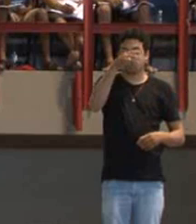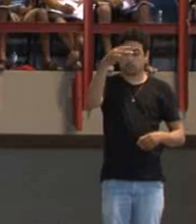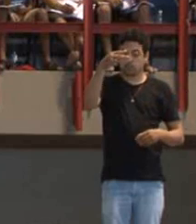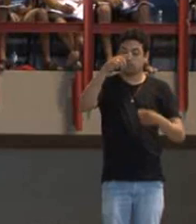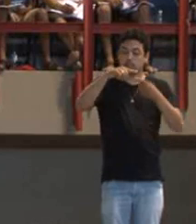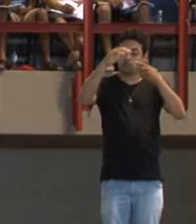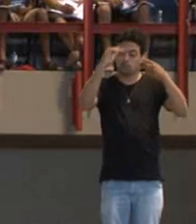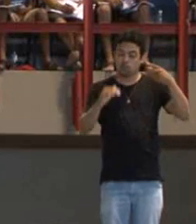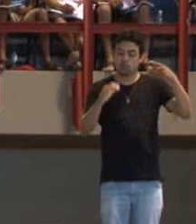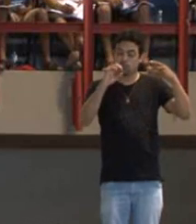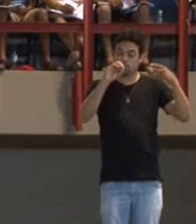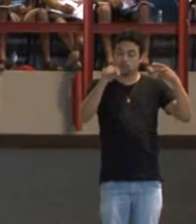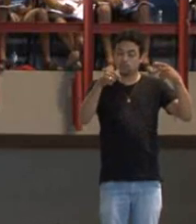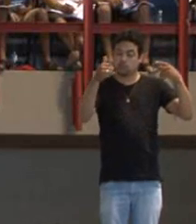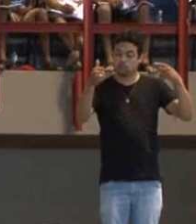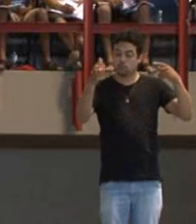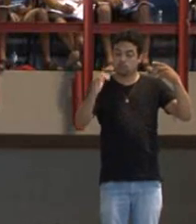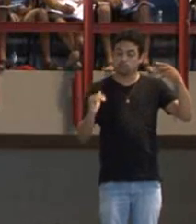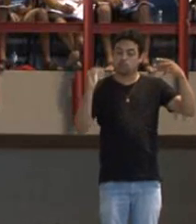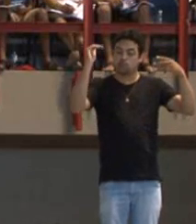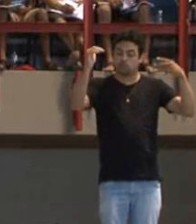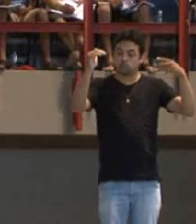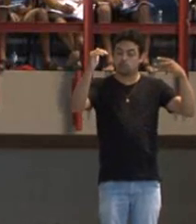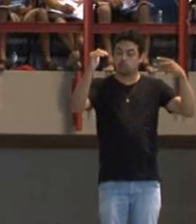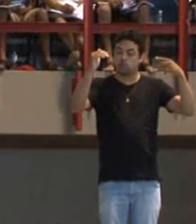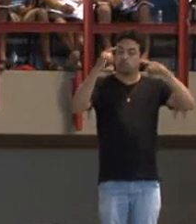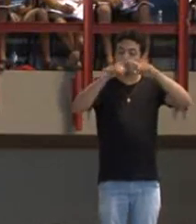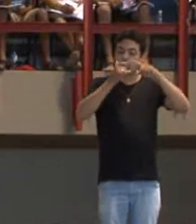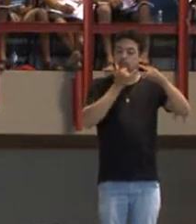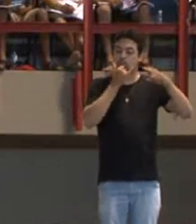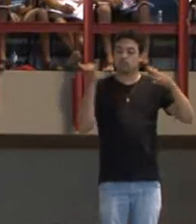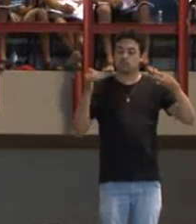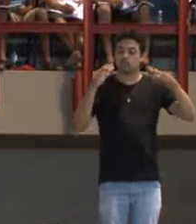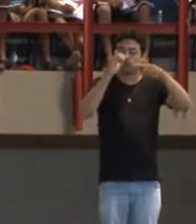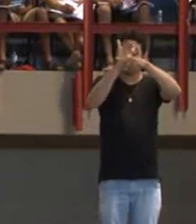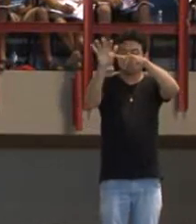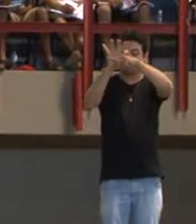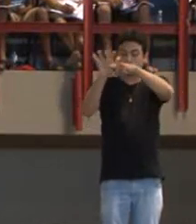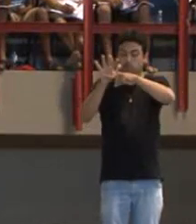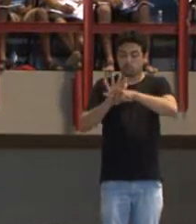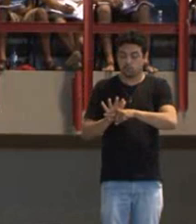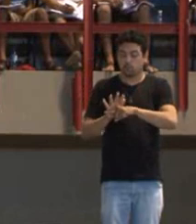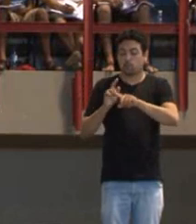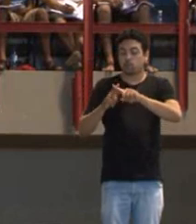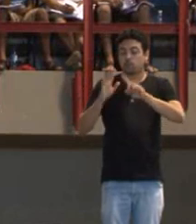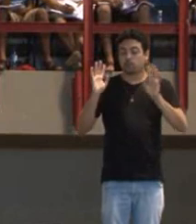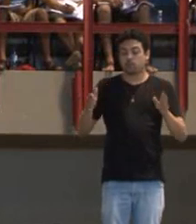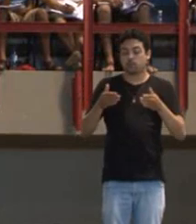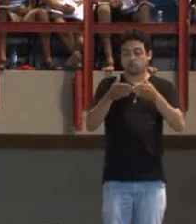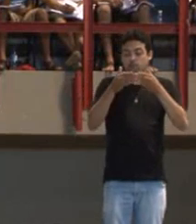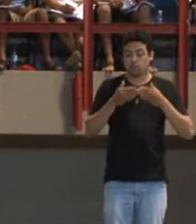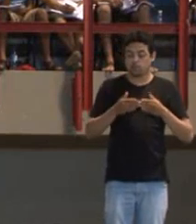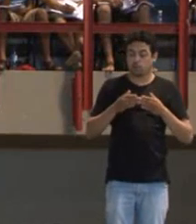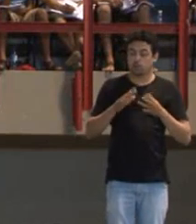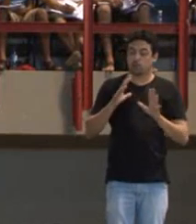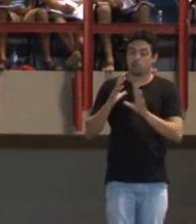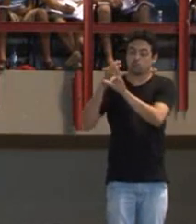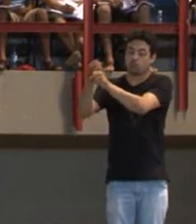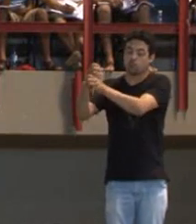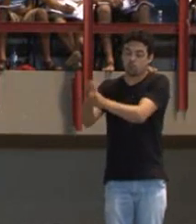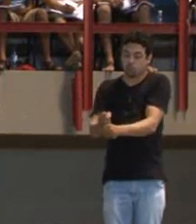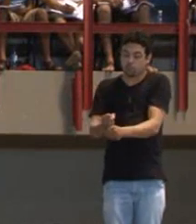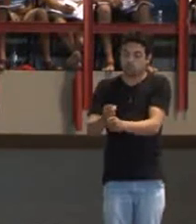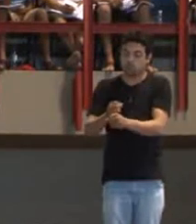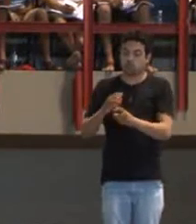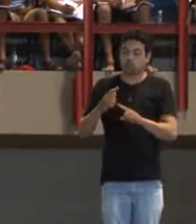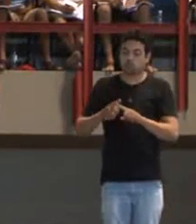para 0,1 e depois sobe um pouquinho, porque é de acordo com a corrente. Ele me pede o consumo total. O